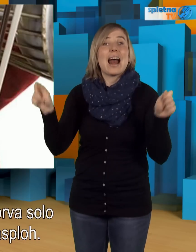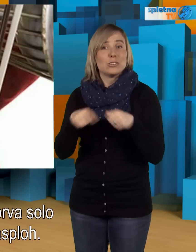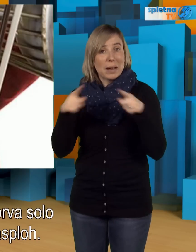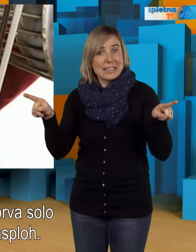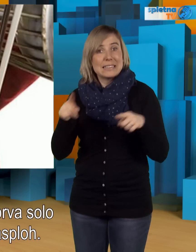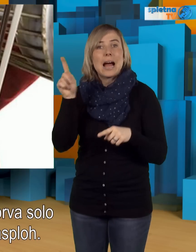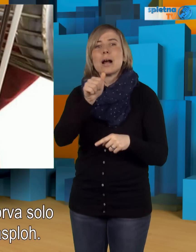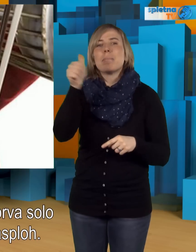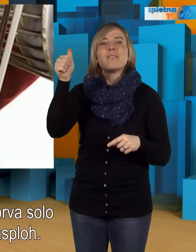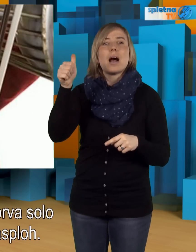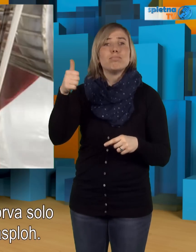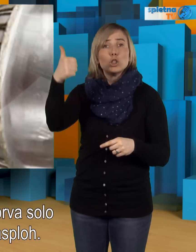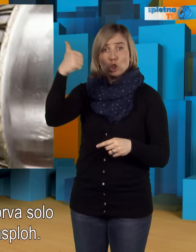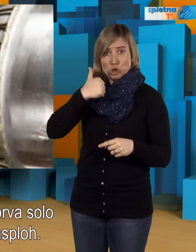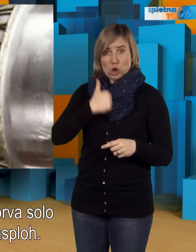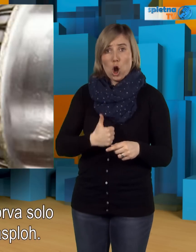solo vokalistka nasploh.